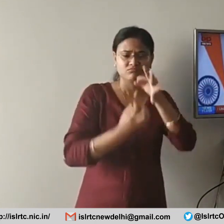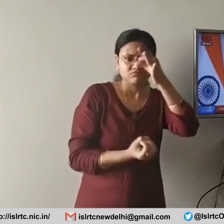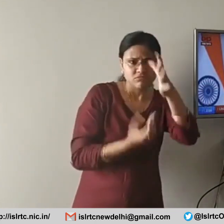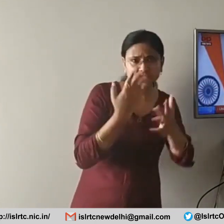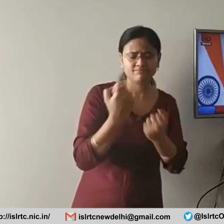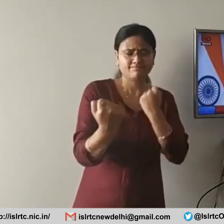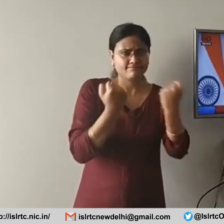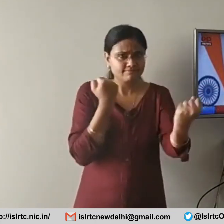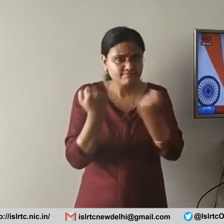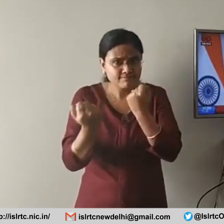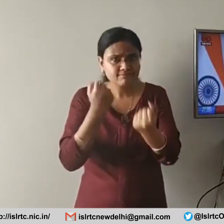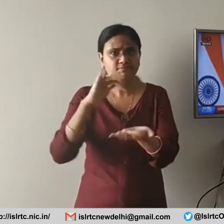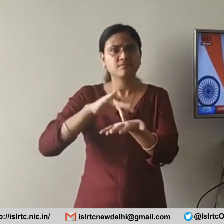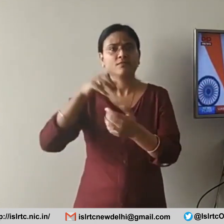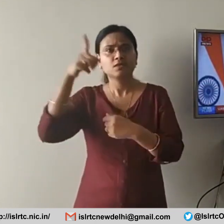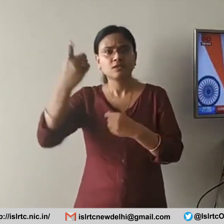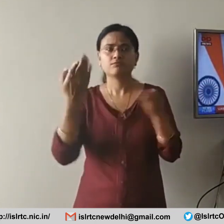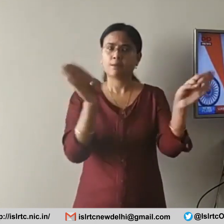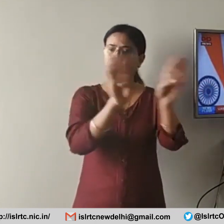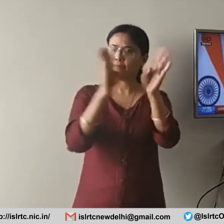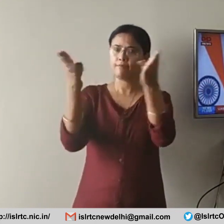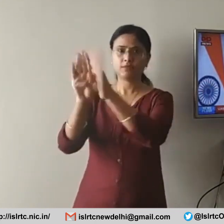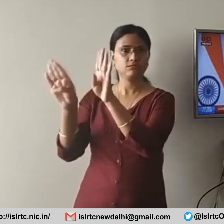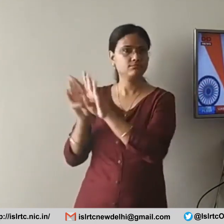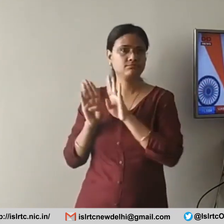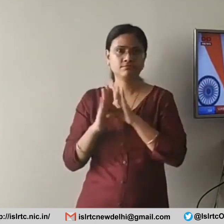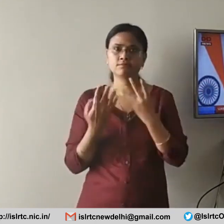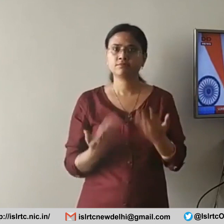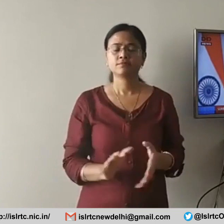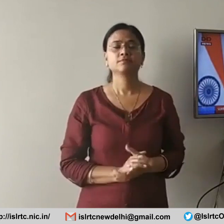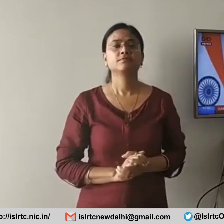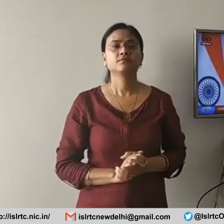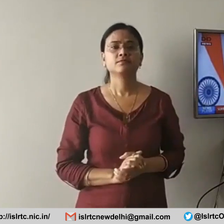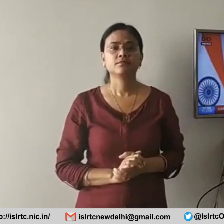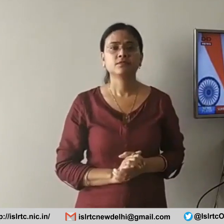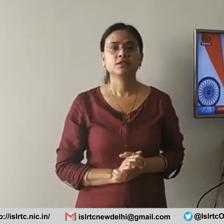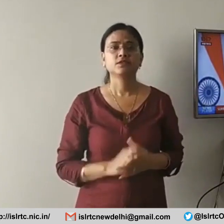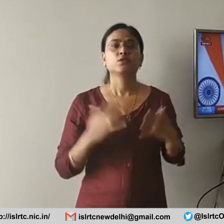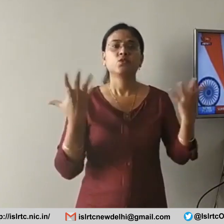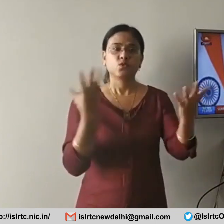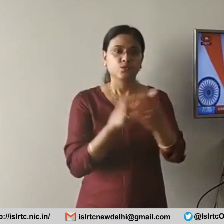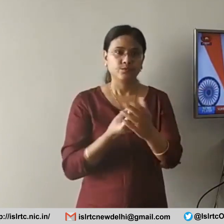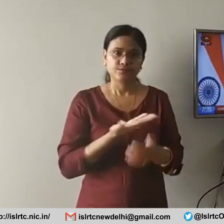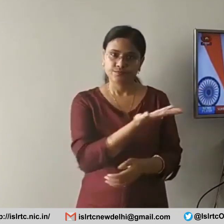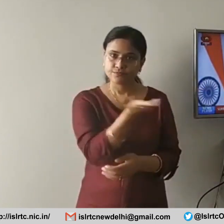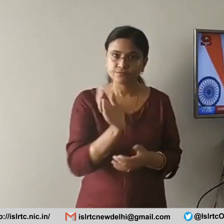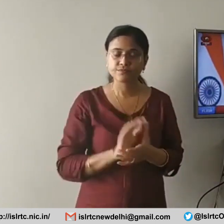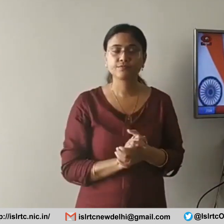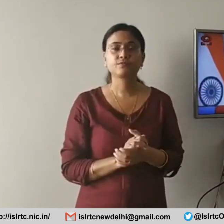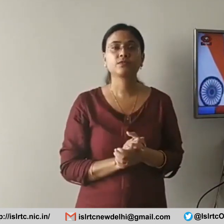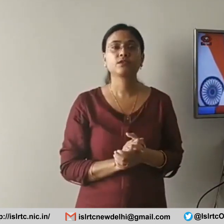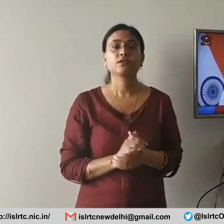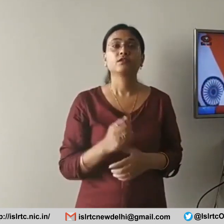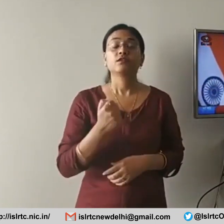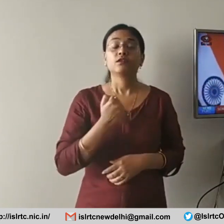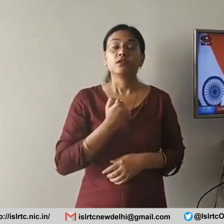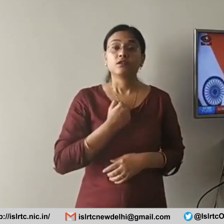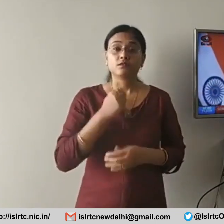जिम हो, बंद करिए जा चुके थे। साथियों, जब हमारे